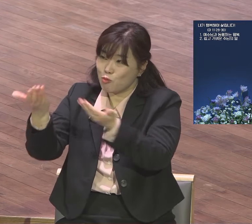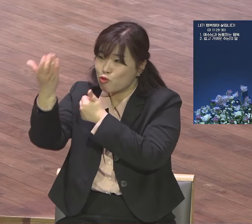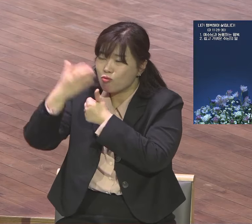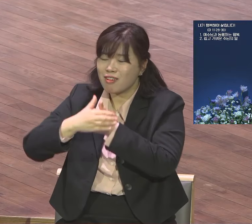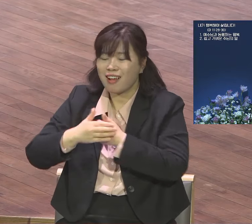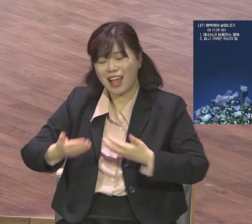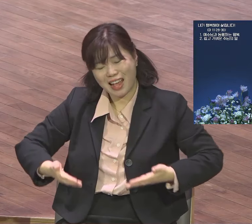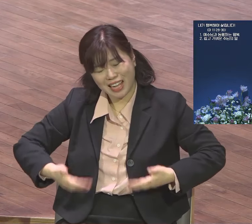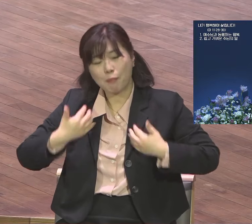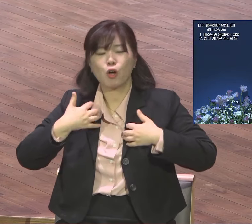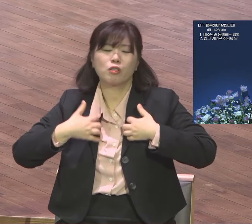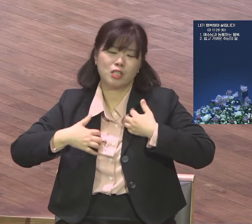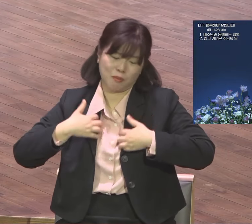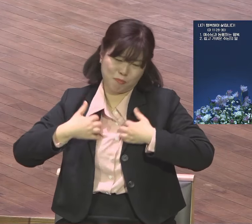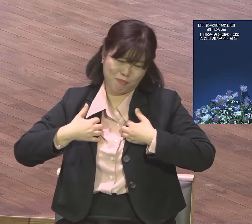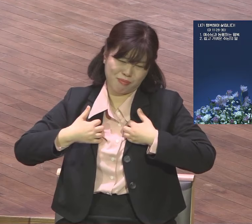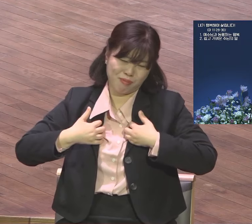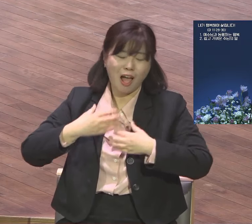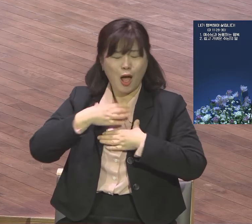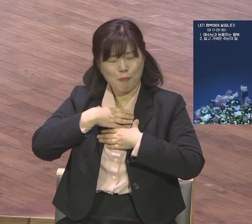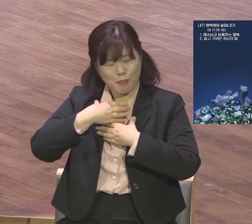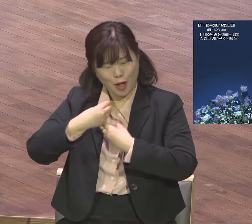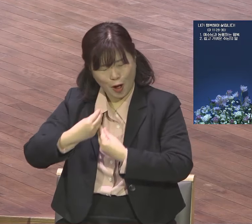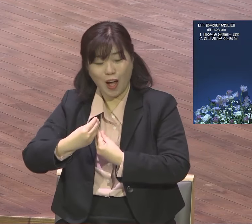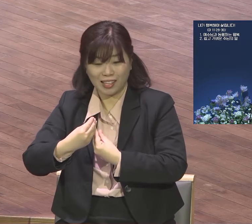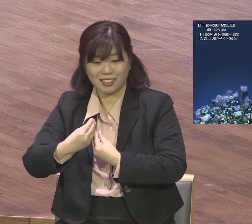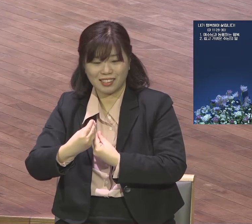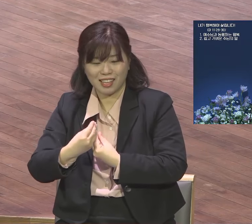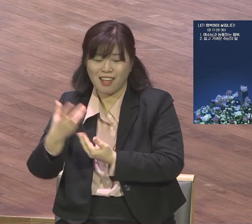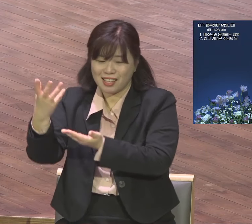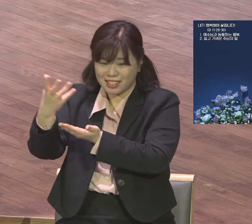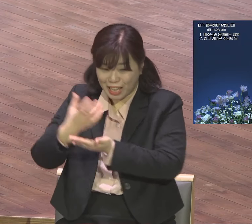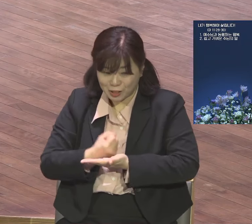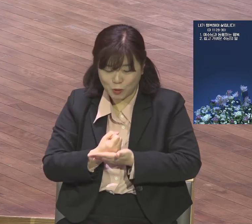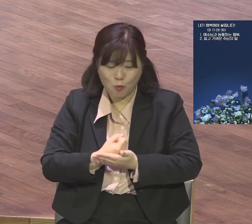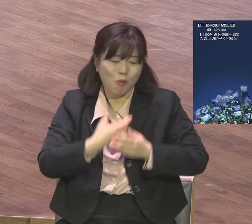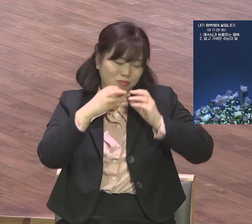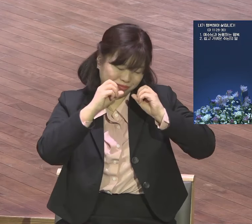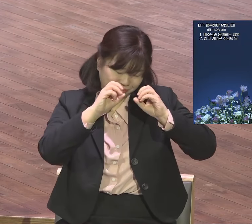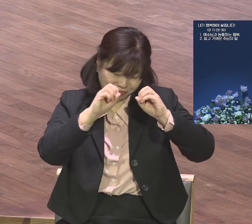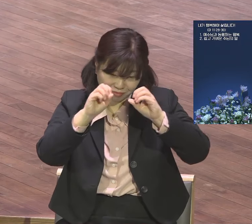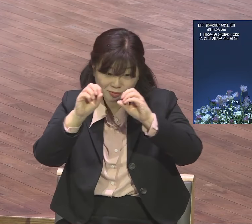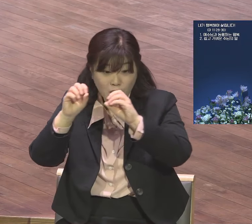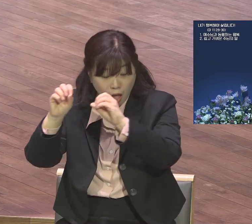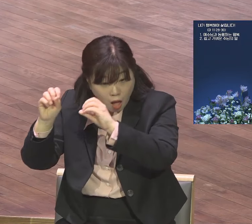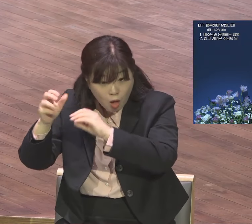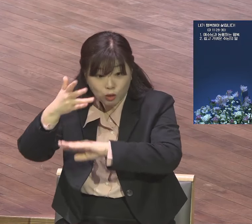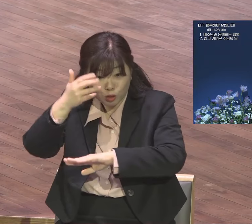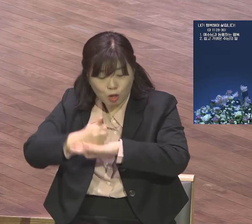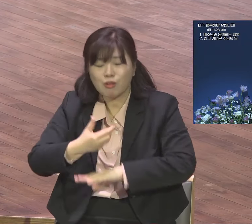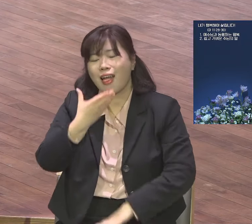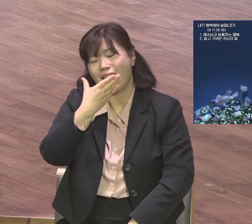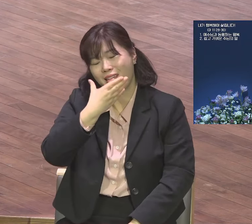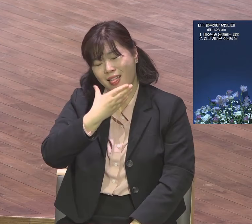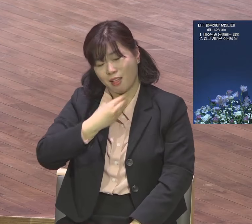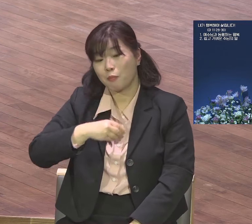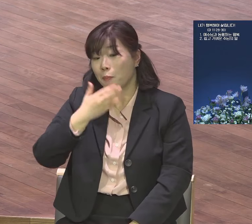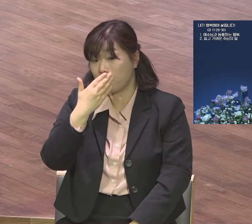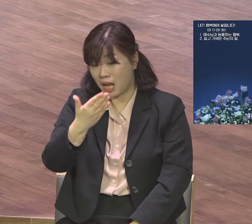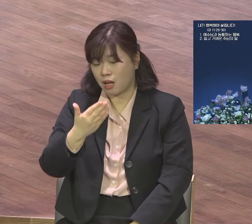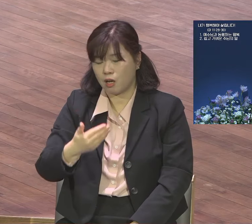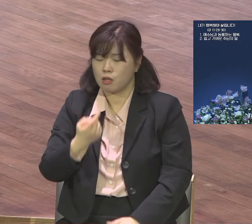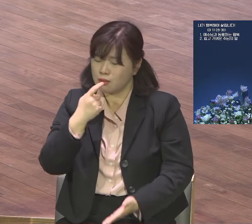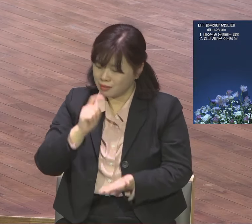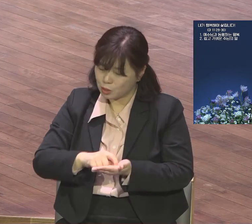됩니다. 바로 생명 살리는 전도와 선교의 멍에입니다. 행복한 멍에입니다. 쉽고 가벼운